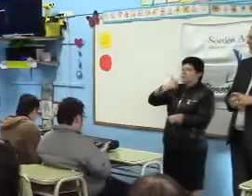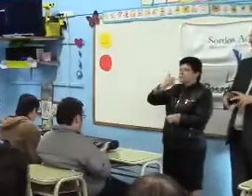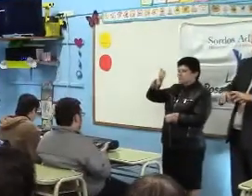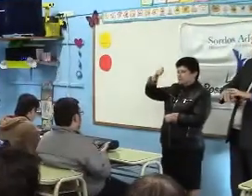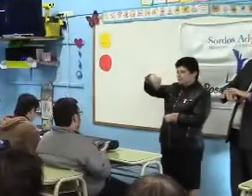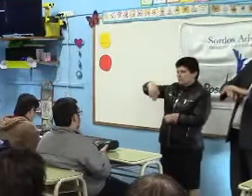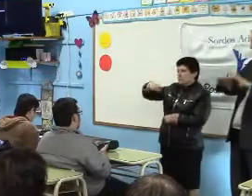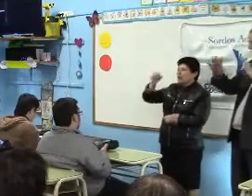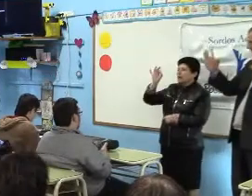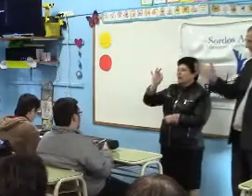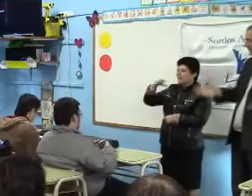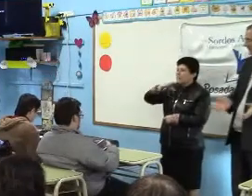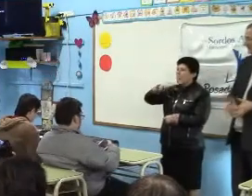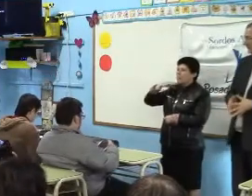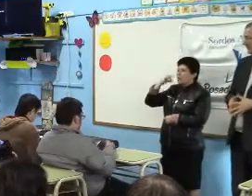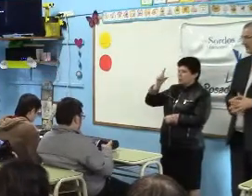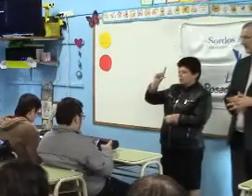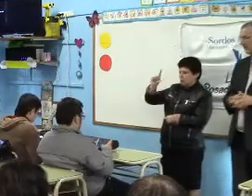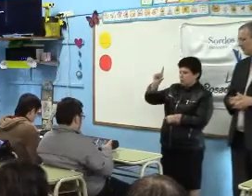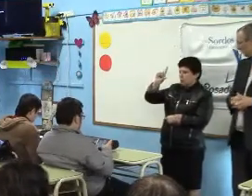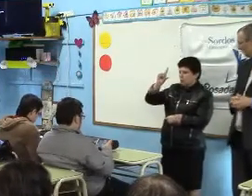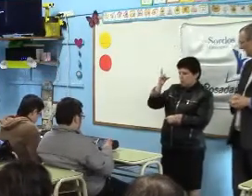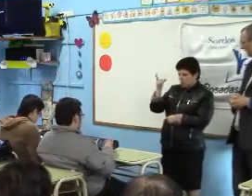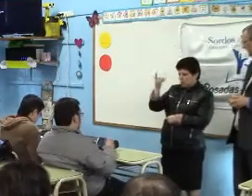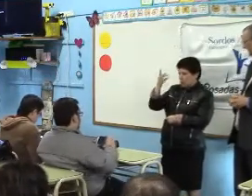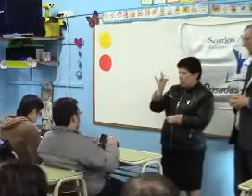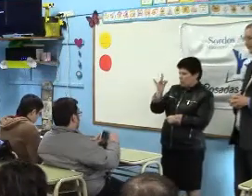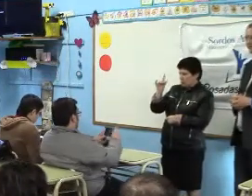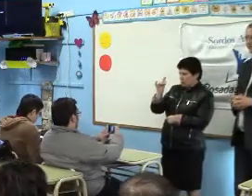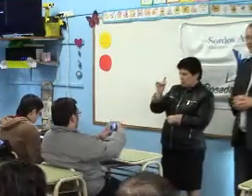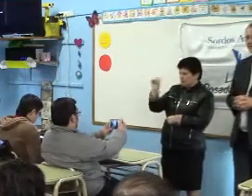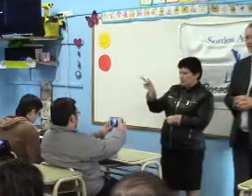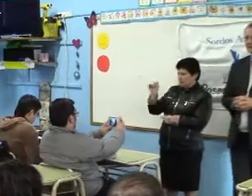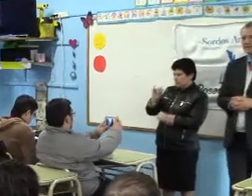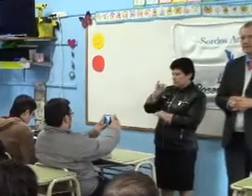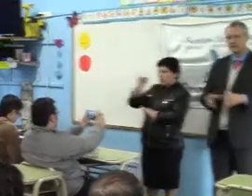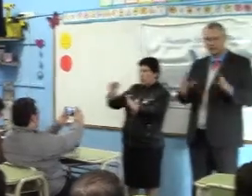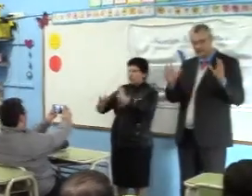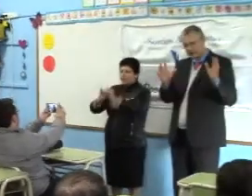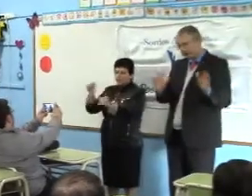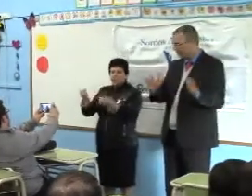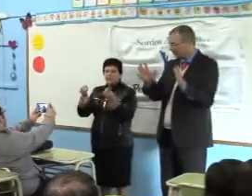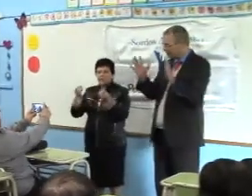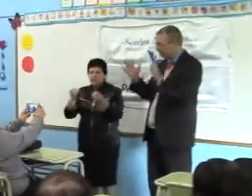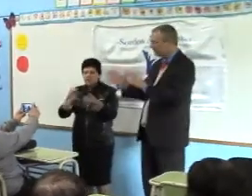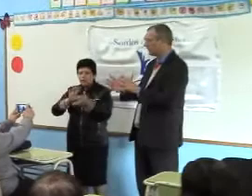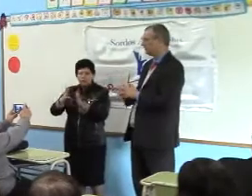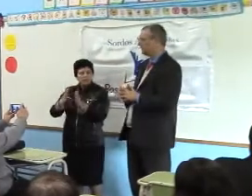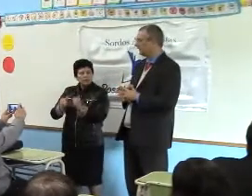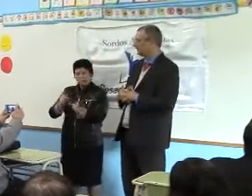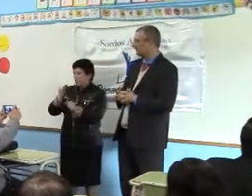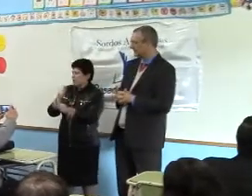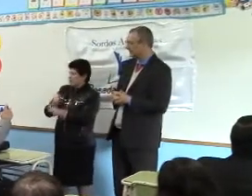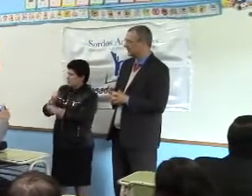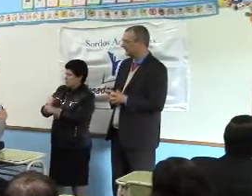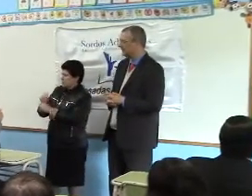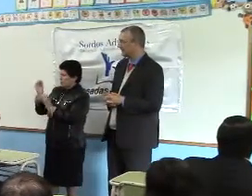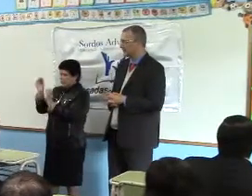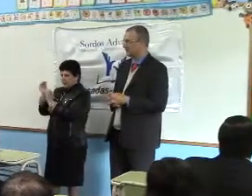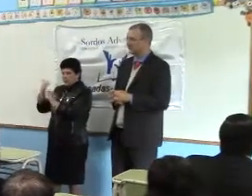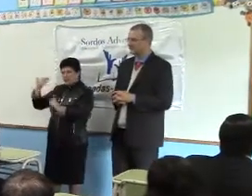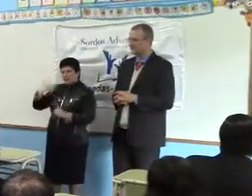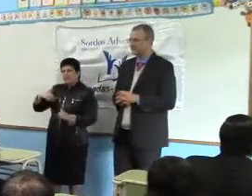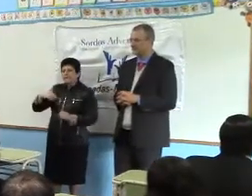la misión que tiene la iglesia en Argentina, que es misión global, que tiene que ver con estos sectores donde la iglesia